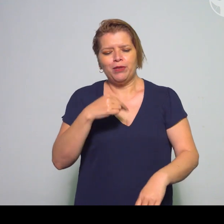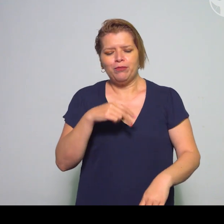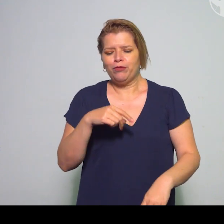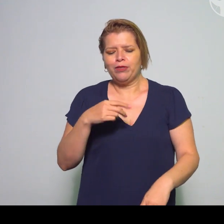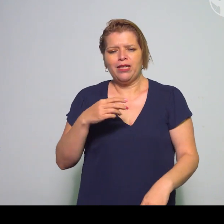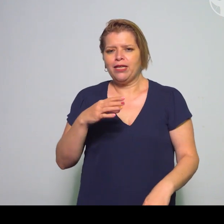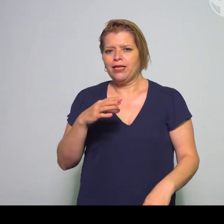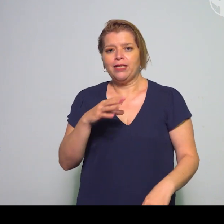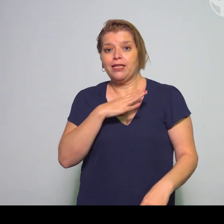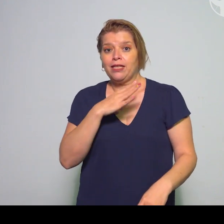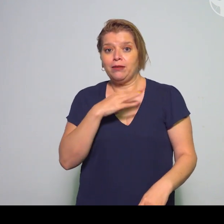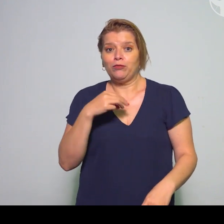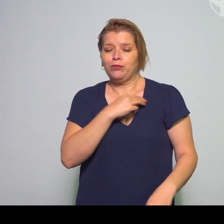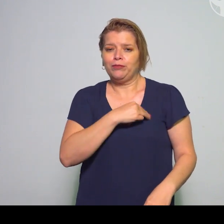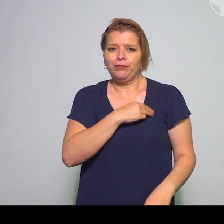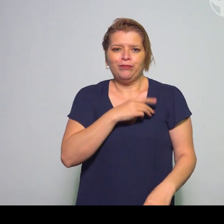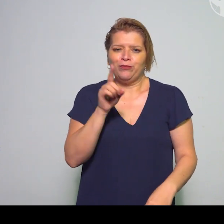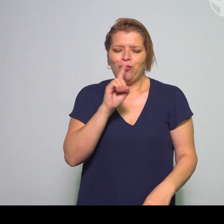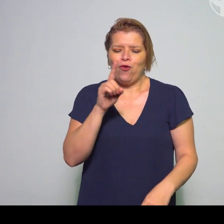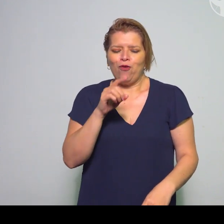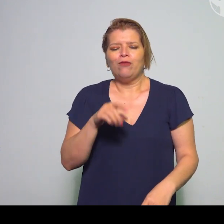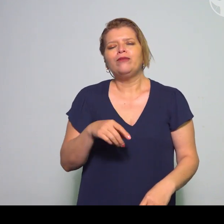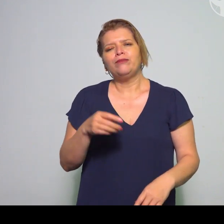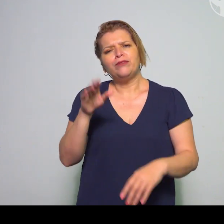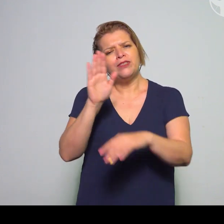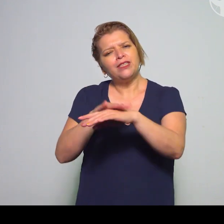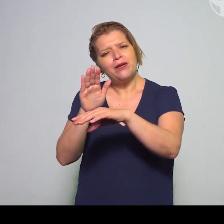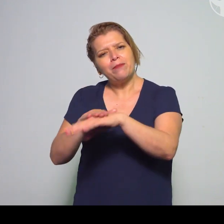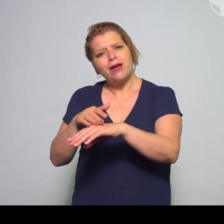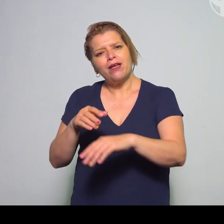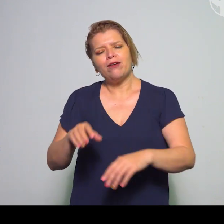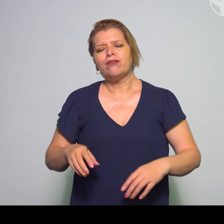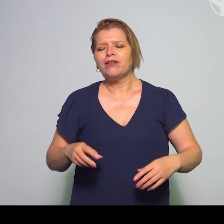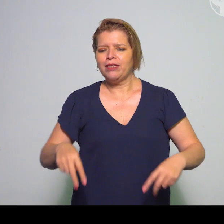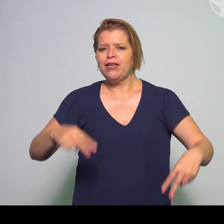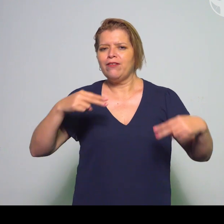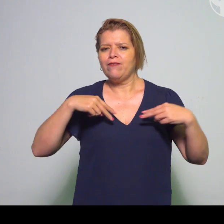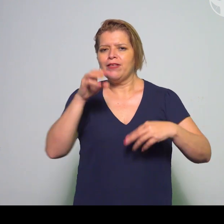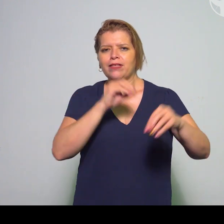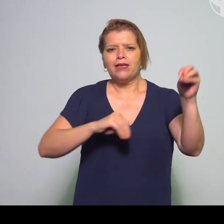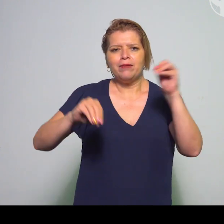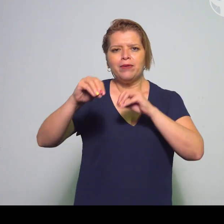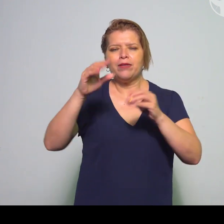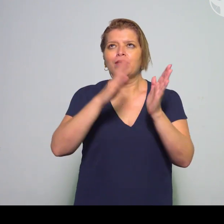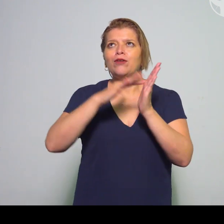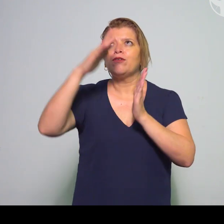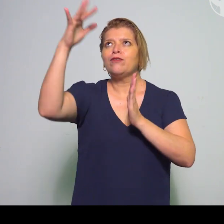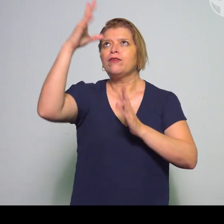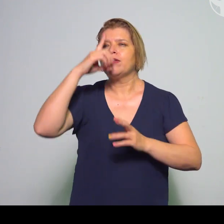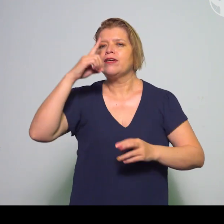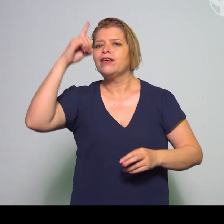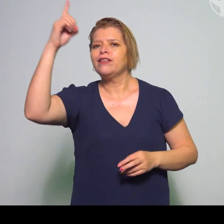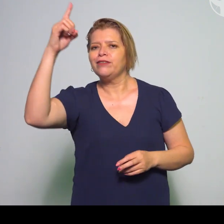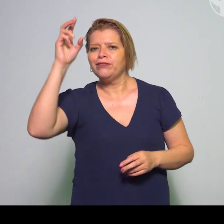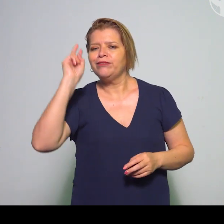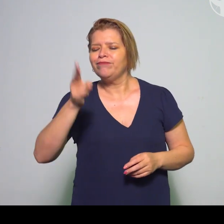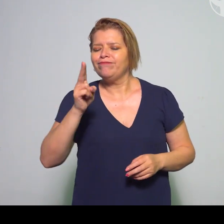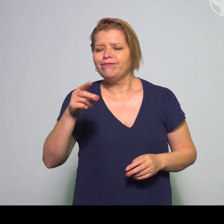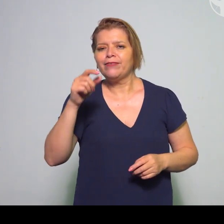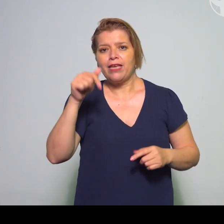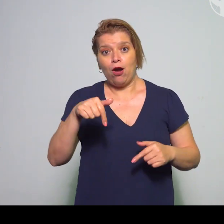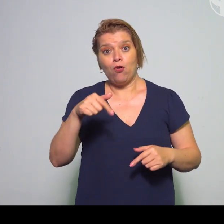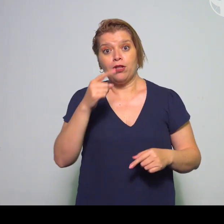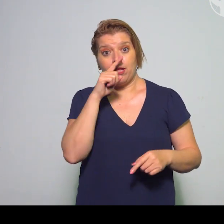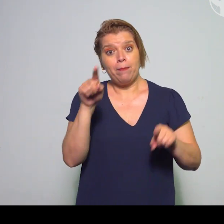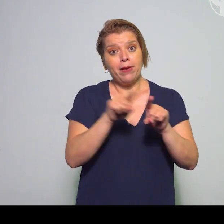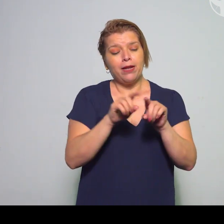del ministerio que dirigimos, un llamado que se trata de vidas cambiadas, vidas que glorifican el nombre del Señor. Y ahora podemos decirte